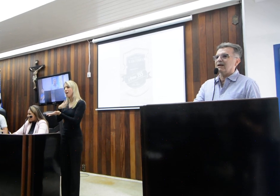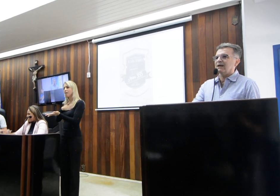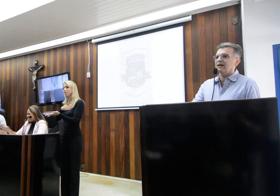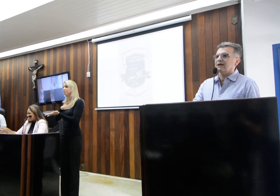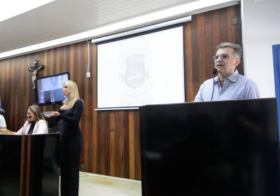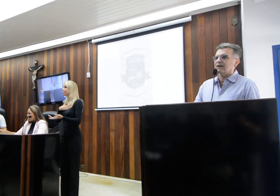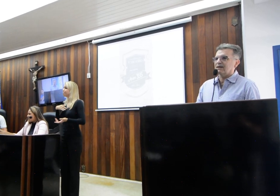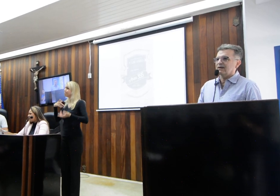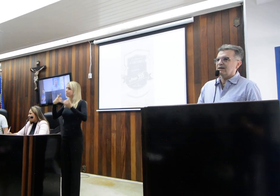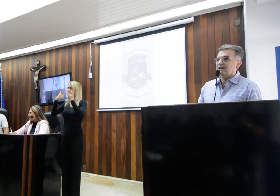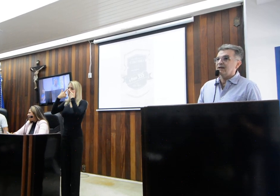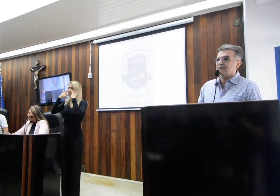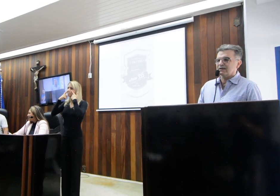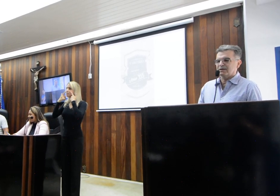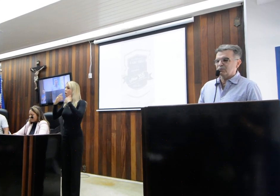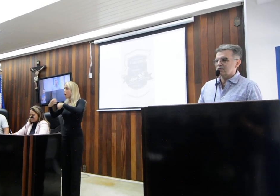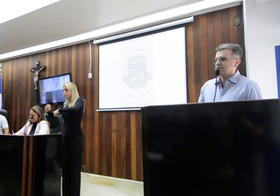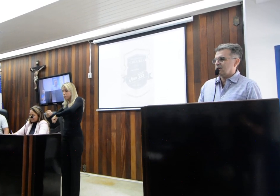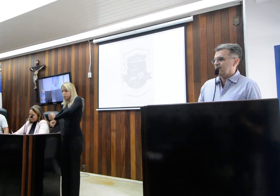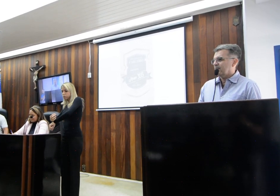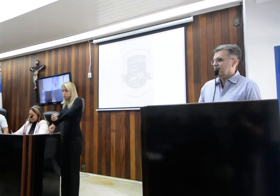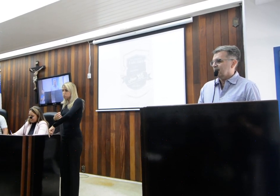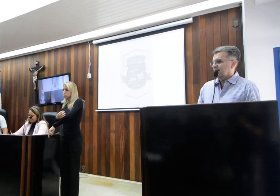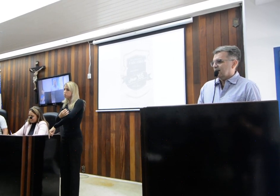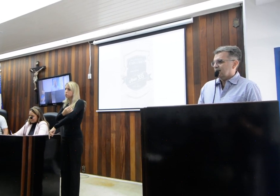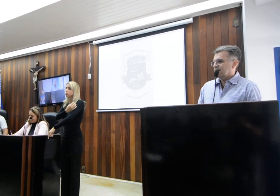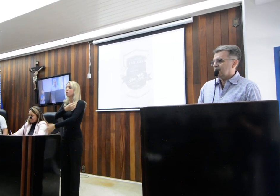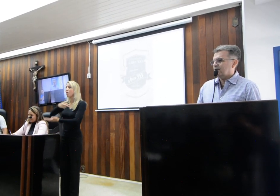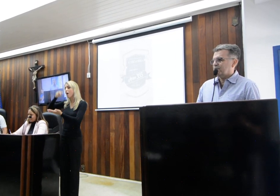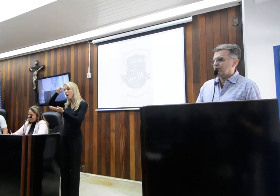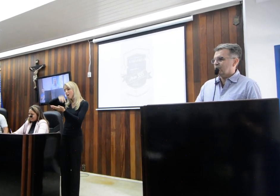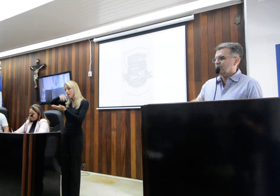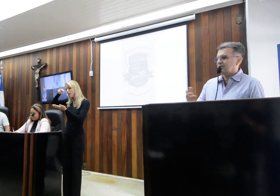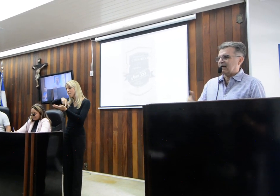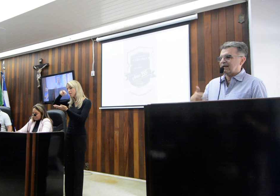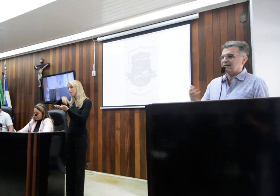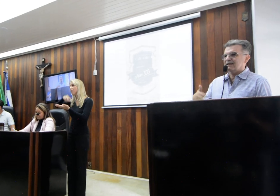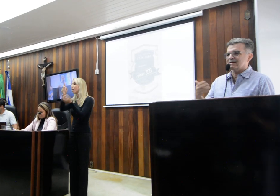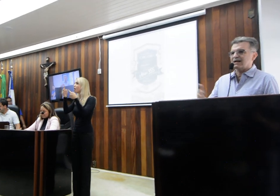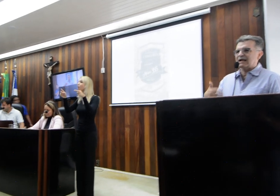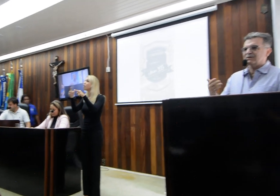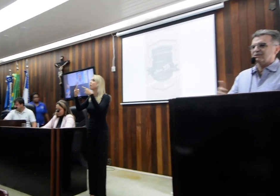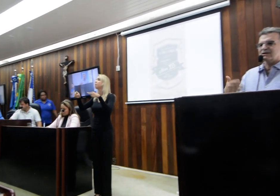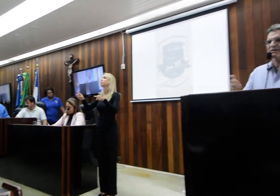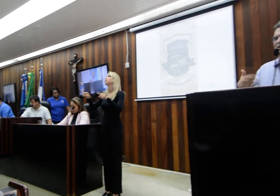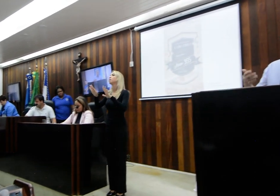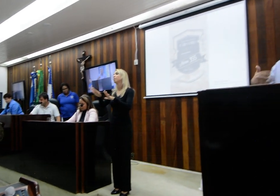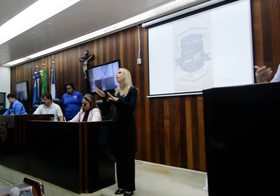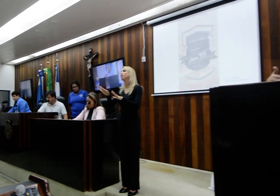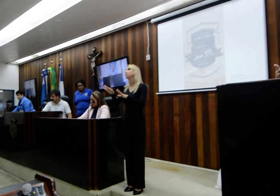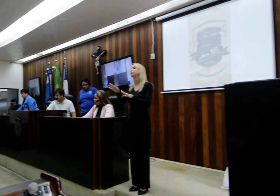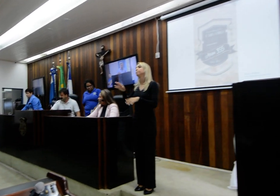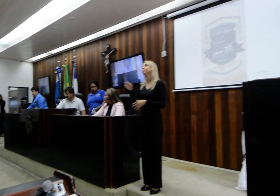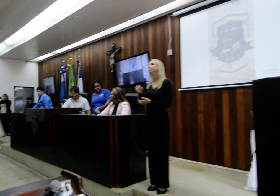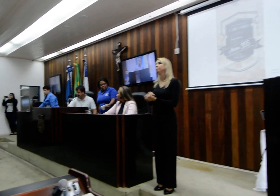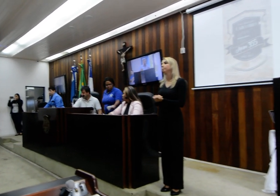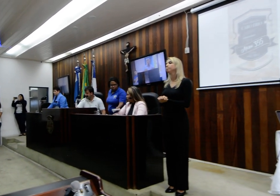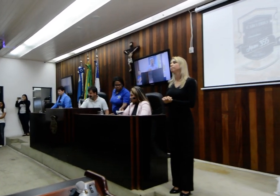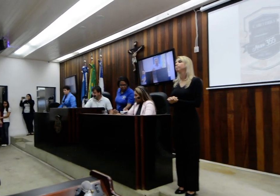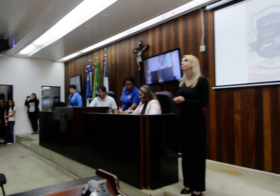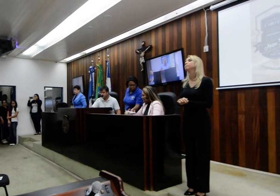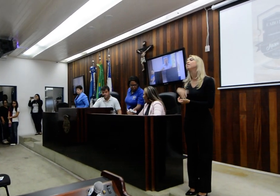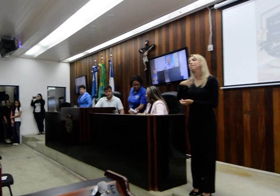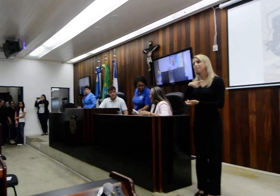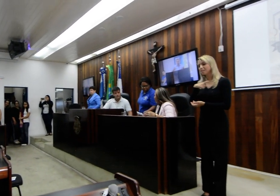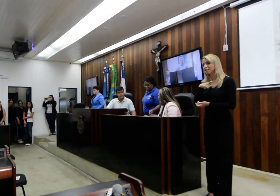leu aquela letra da música. E ali ficou caracterizado que o Tio Santinho